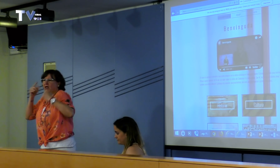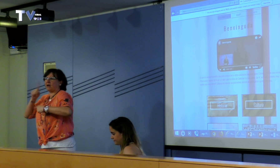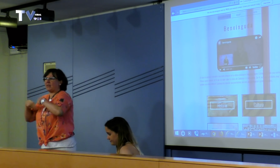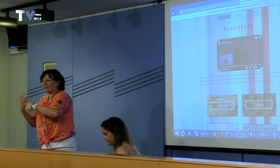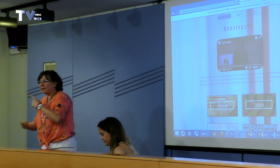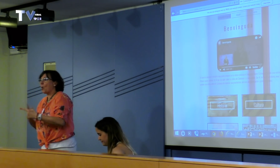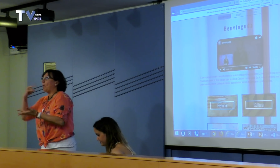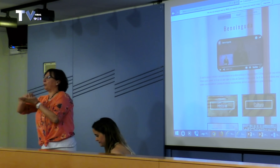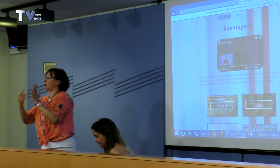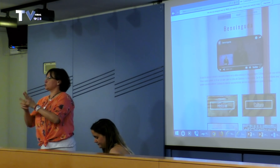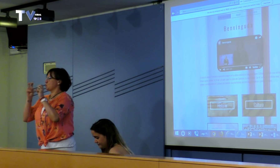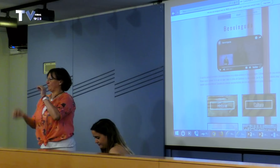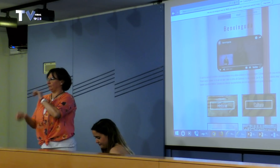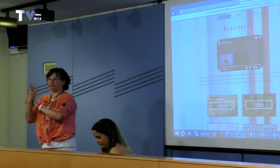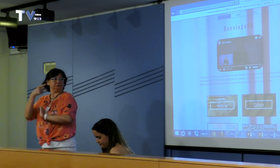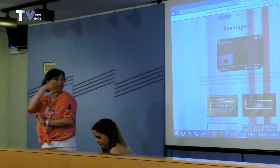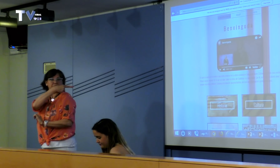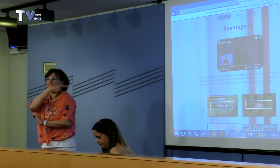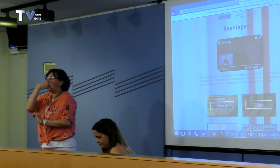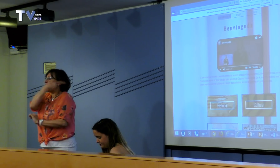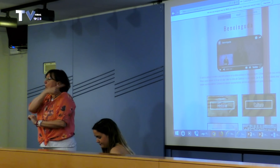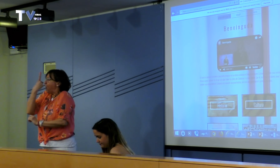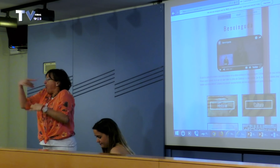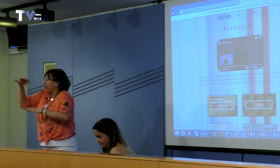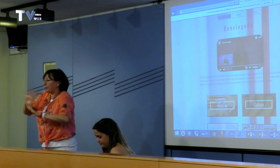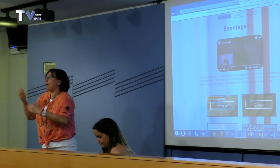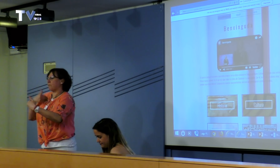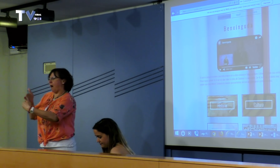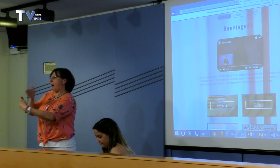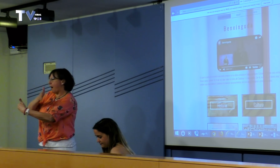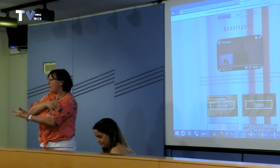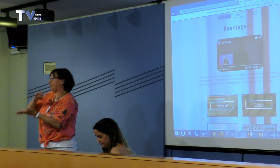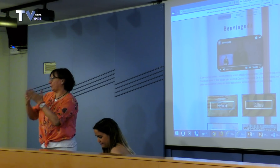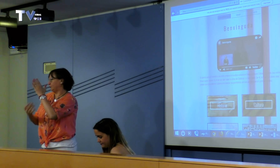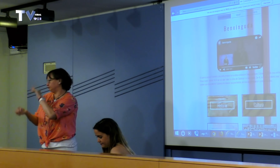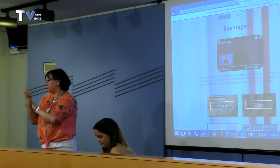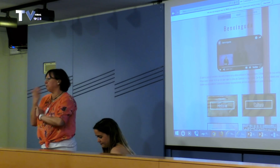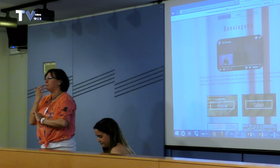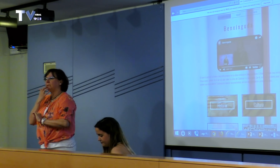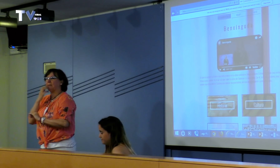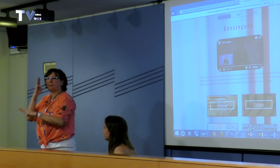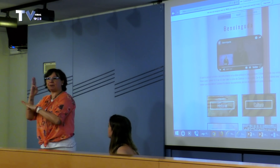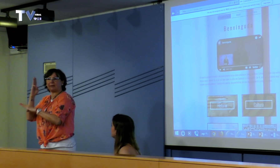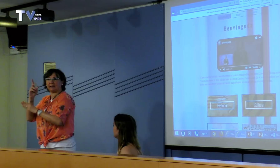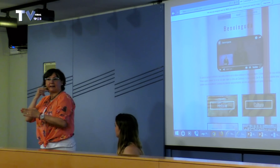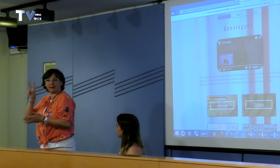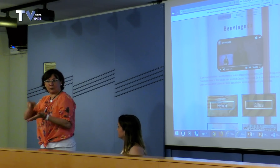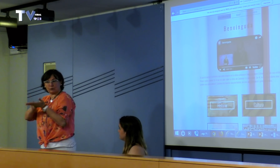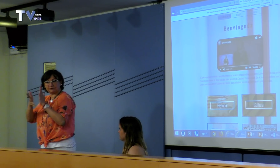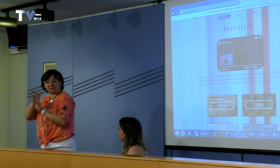poder tenir contacte. La veritat és que amb el Departament de Cultura en Política Lingüística sempre ens hem sentit molt atesos,